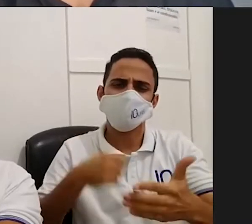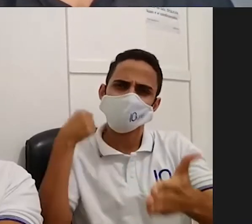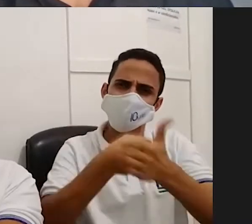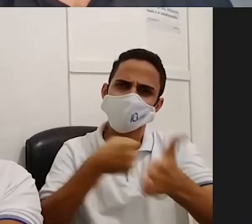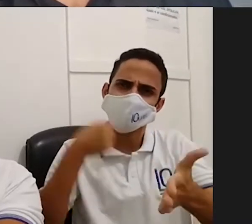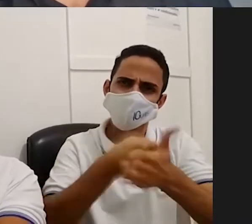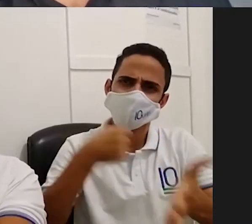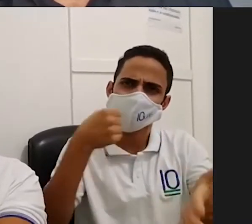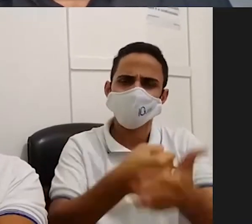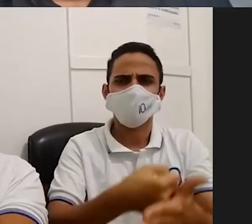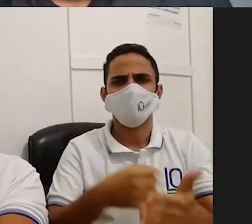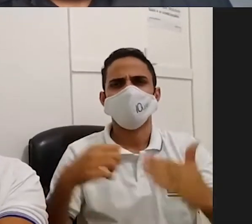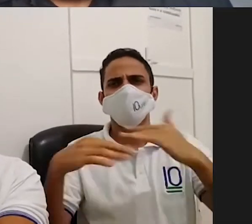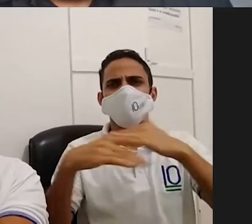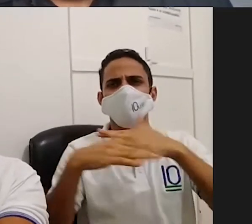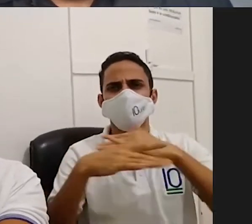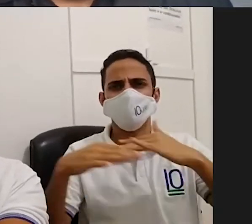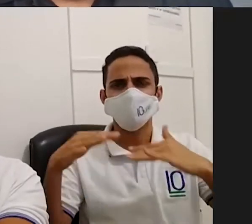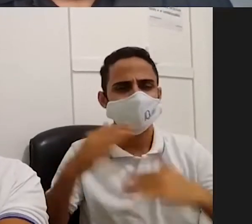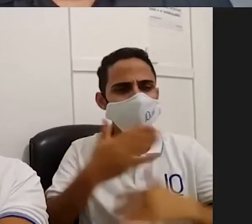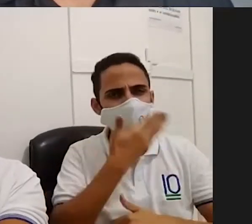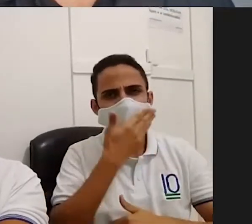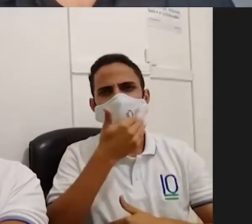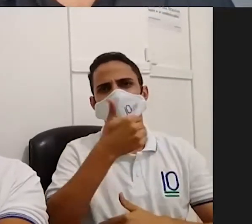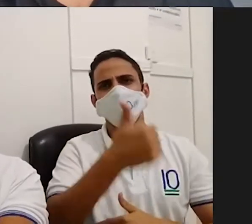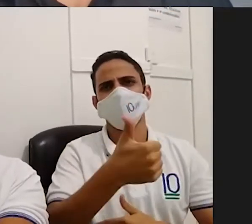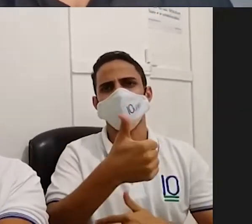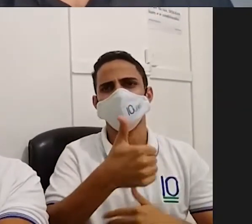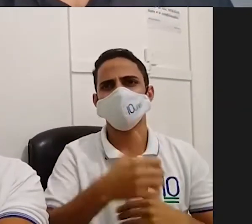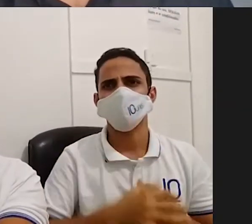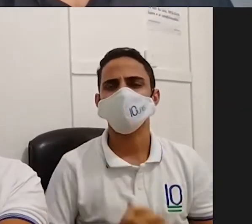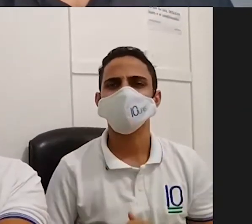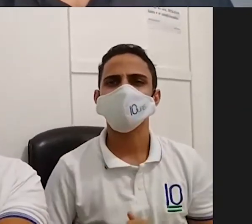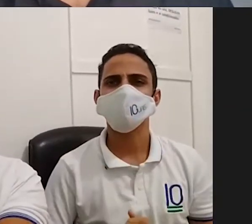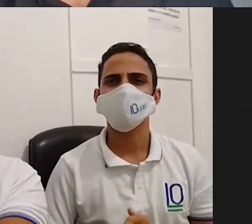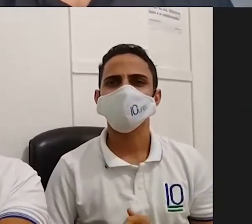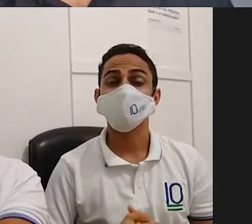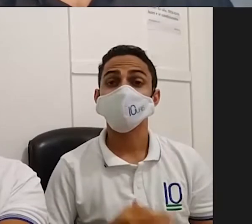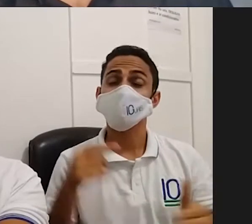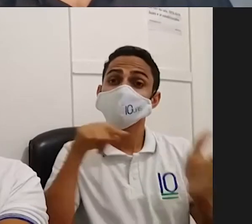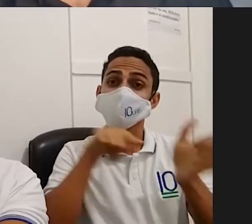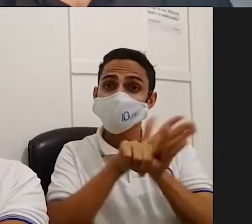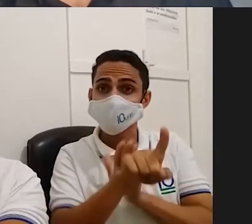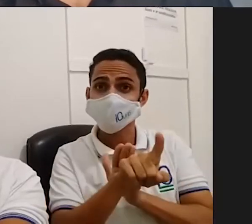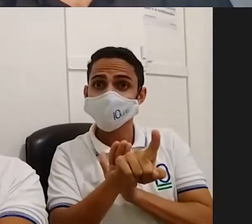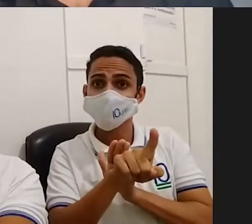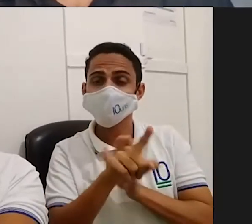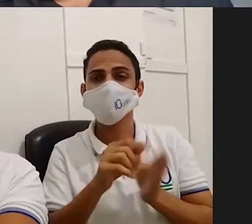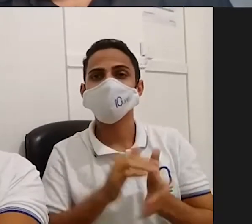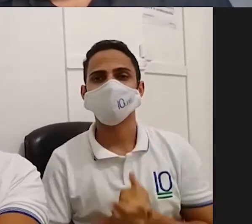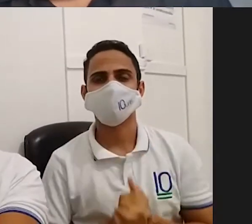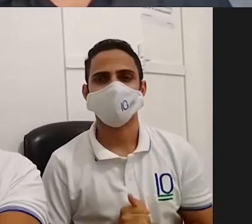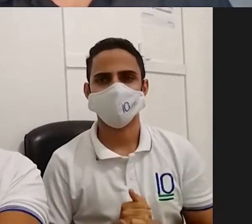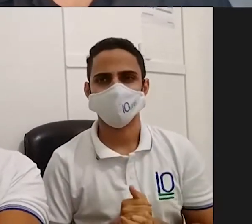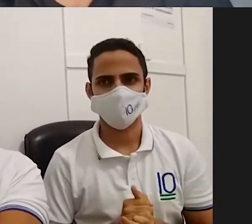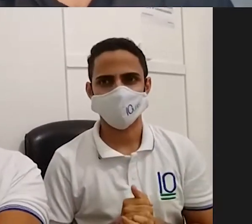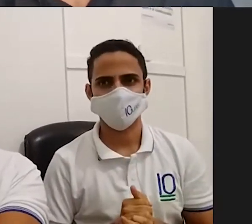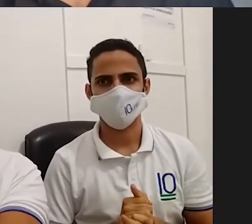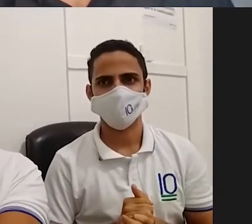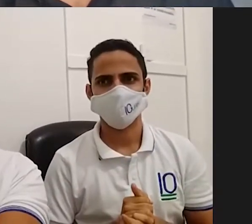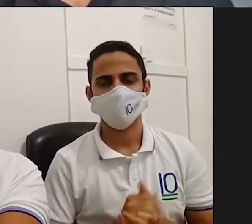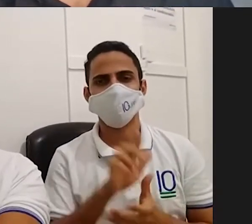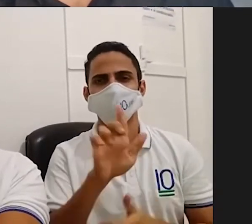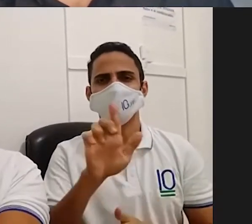E por que, por exemplo, uma outra coisa a gente pode perguntar, perguntar ao Gustavo Brendo,